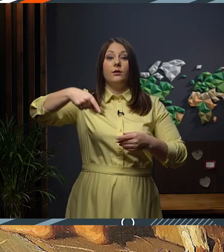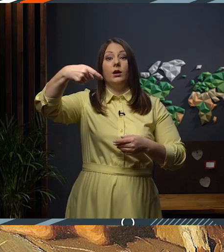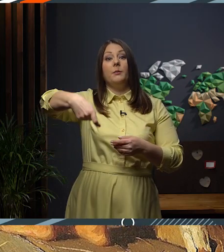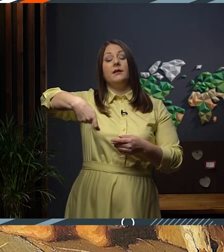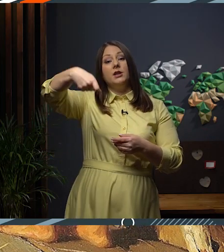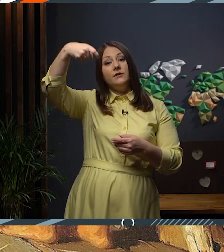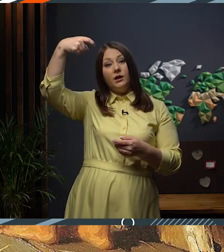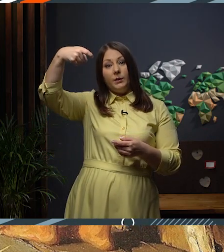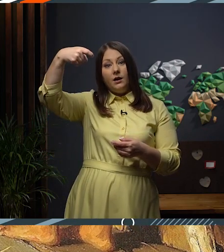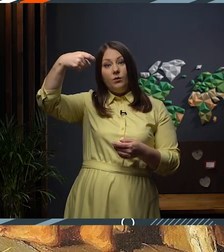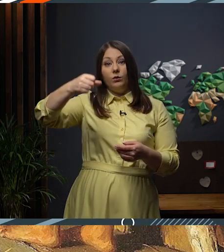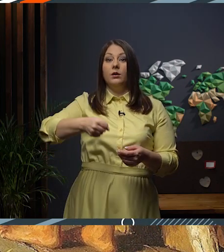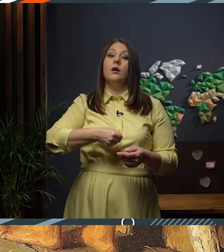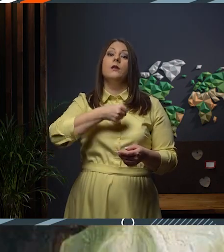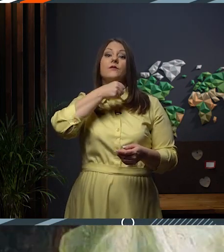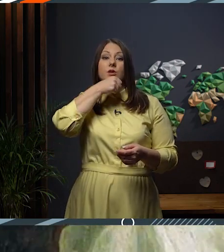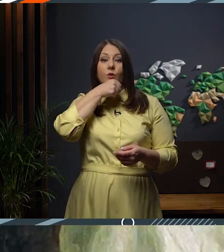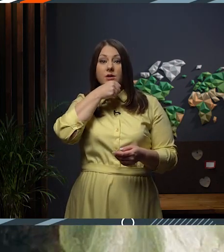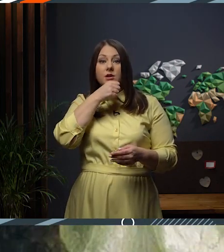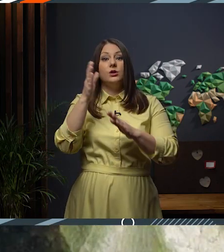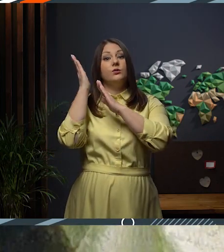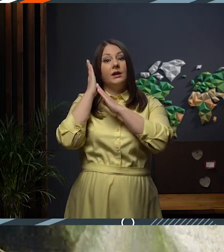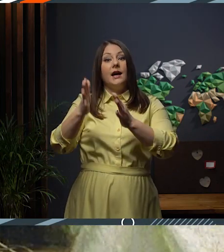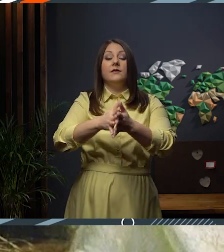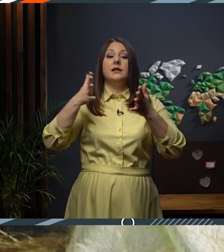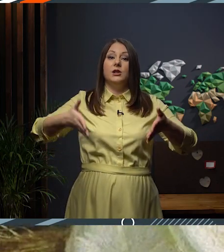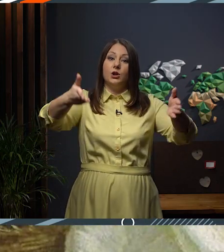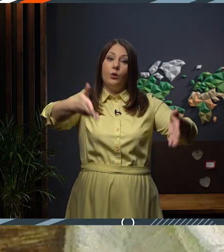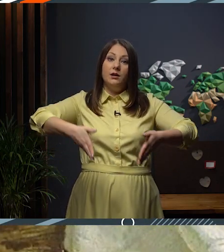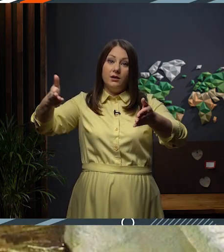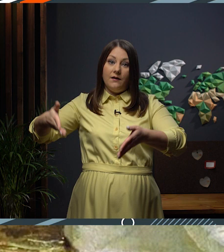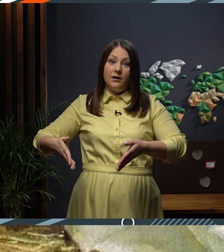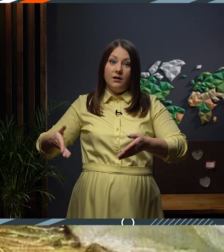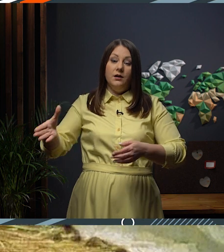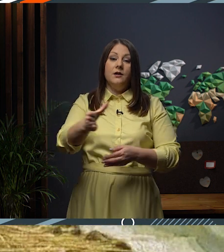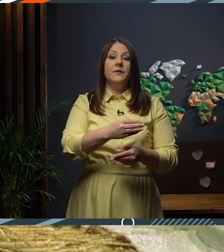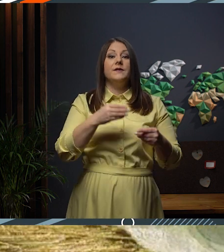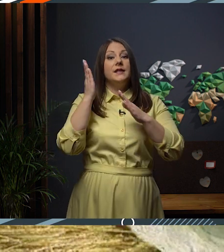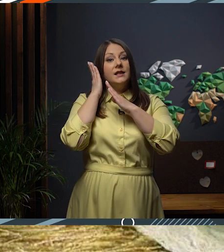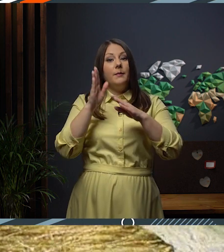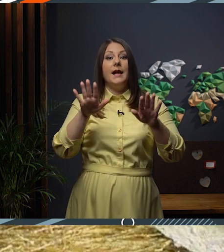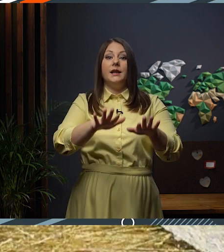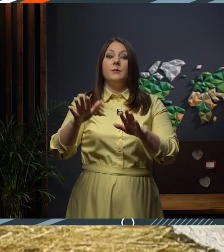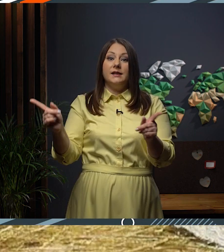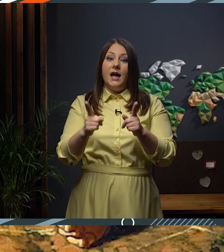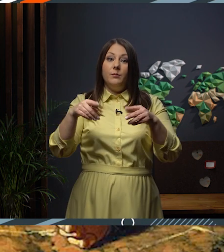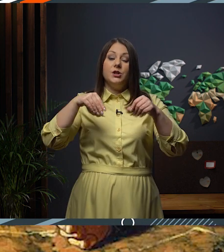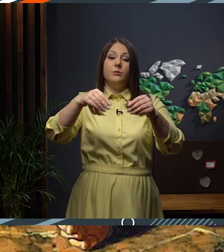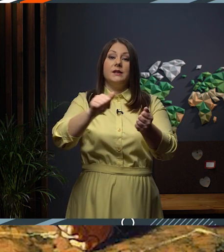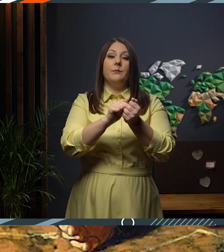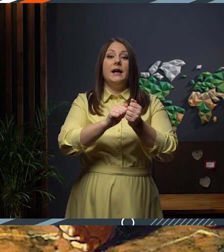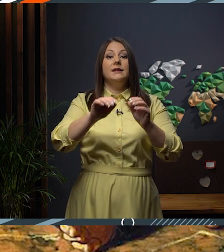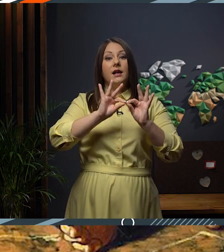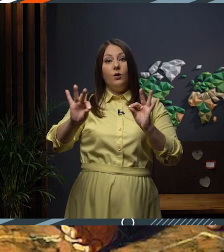люльках, которые подвешивали к потолку. Взрослые же устраивались на широких лавках. Все спальные места